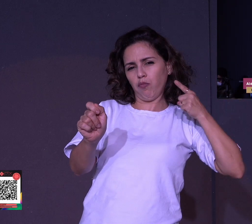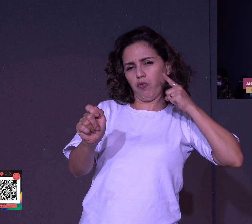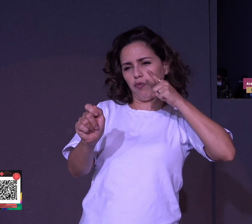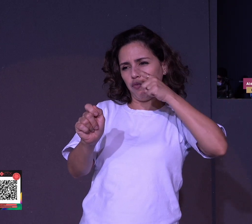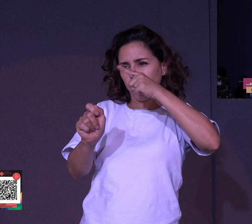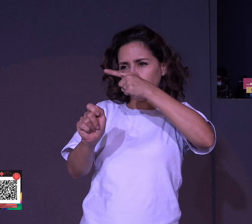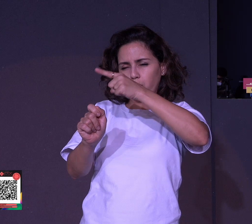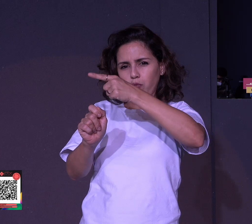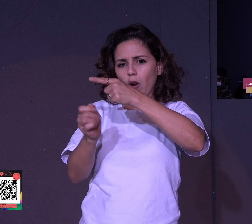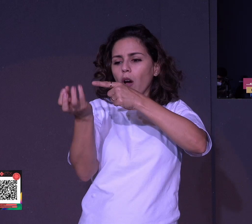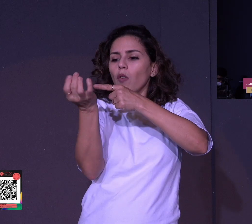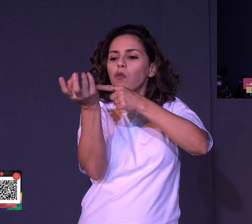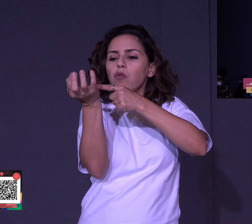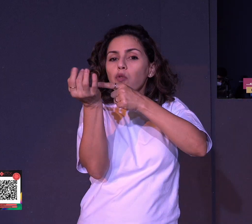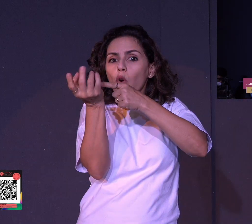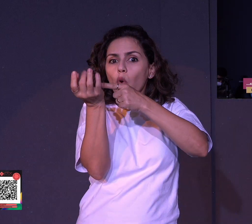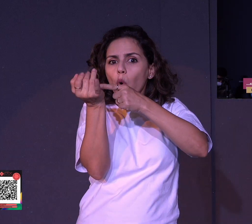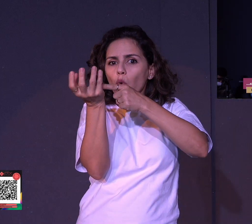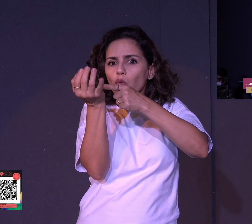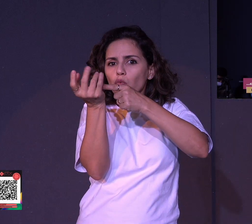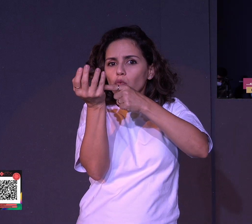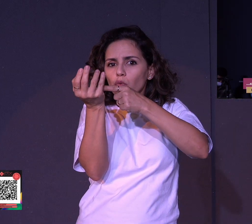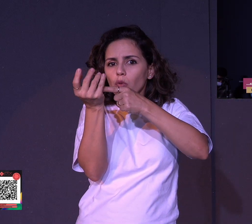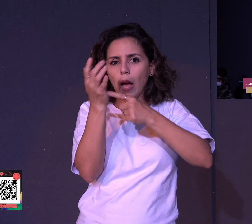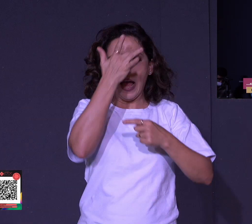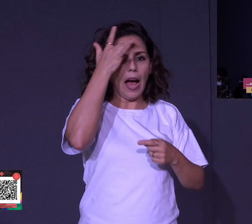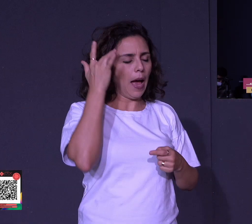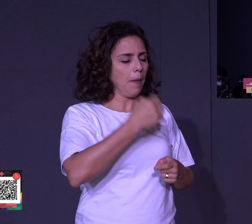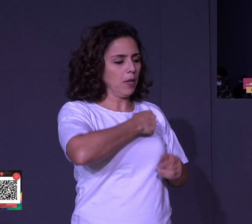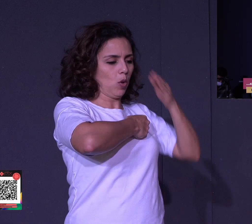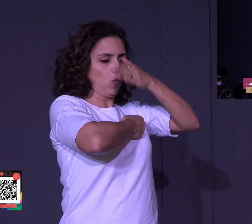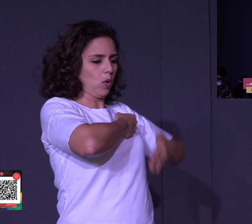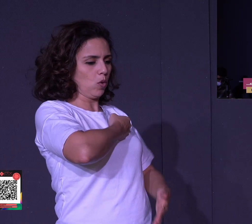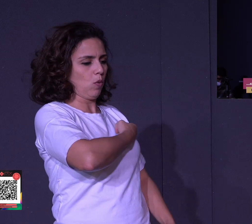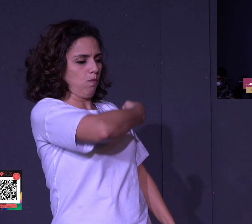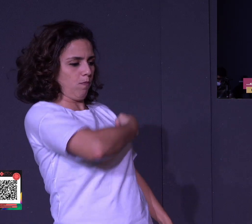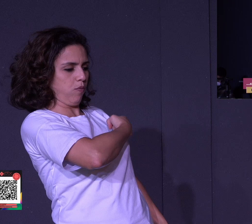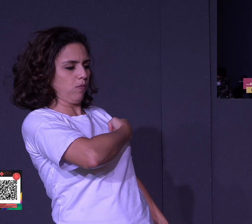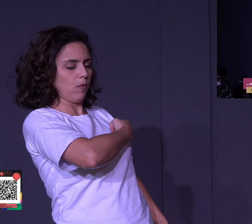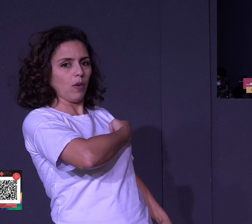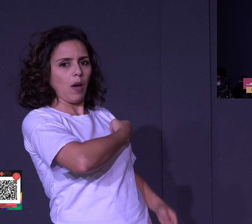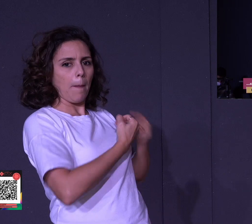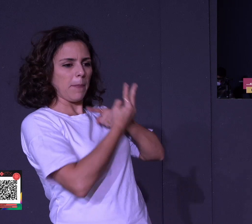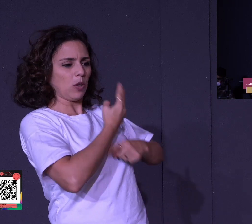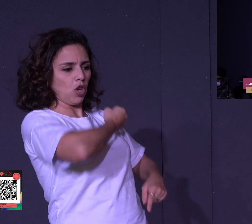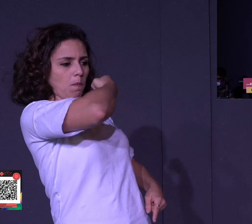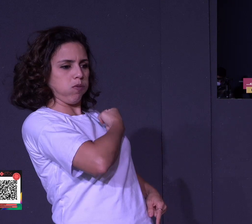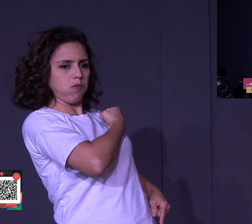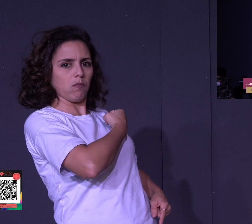com fogo, porque quando ela fincava no escudo, o escudo tocava fogo. E aí perdia-se a utilidade do